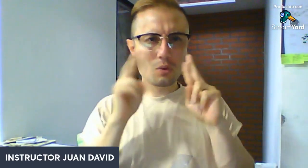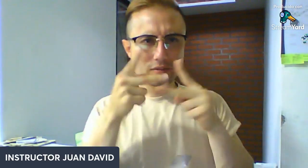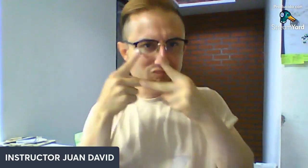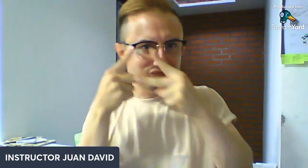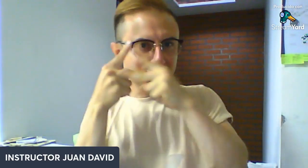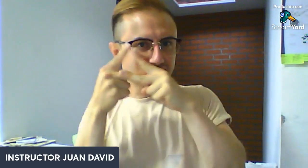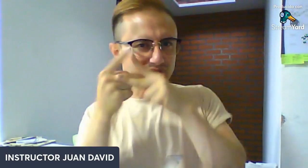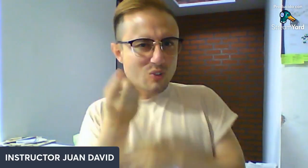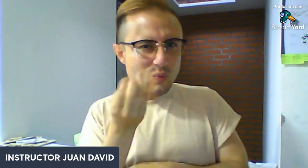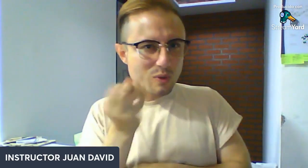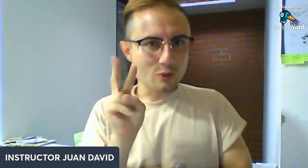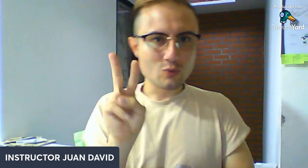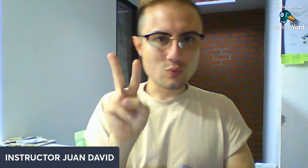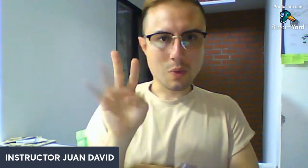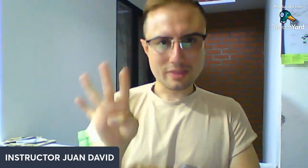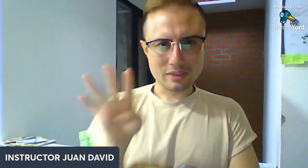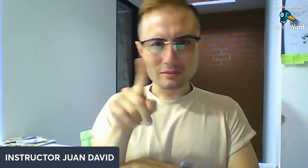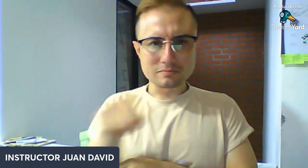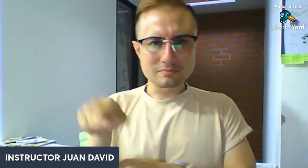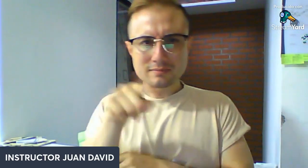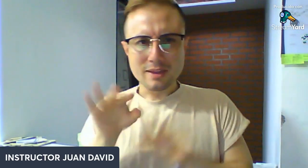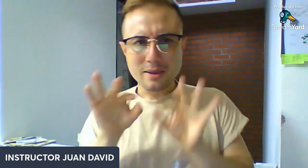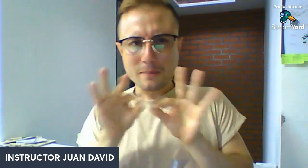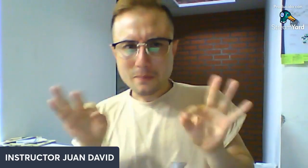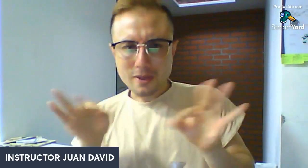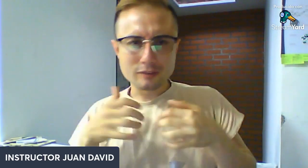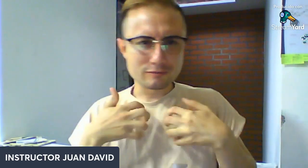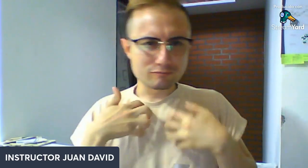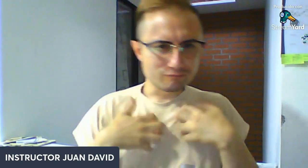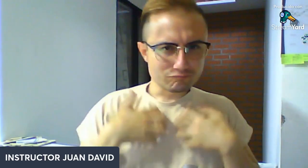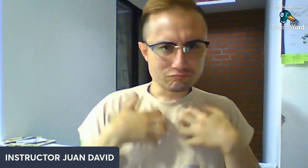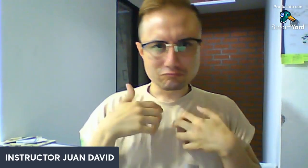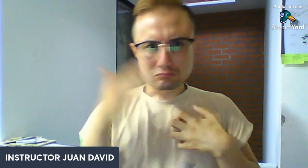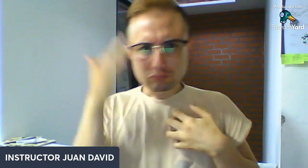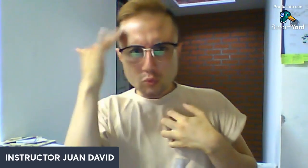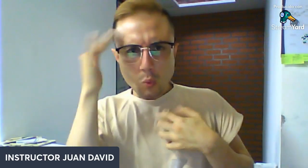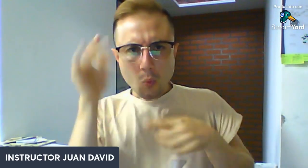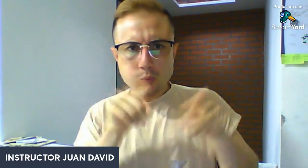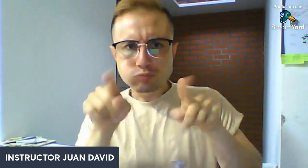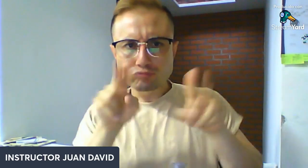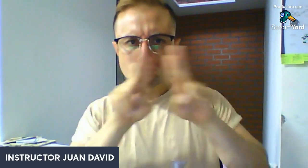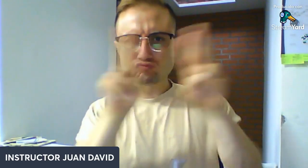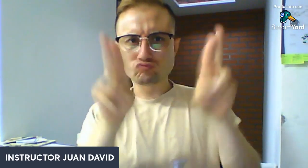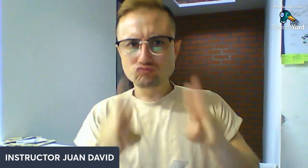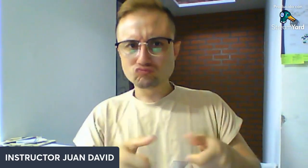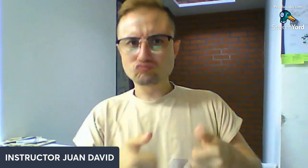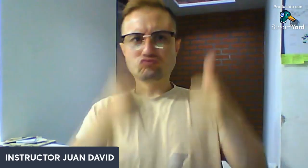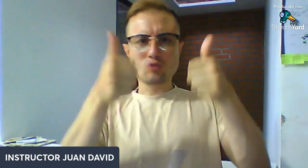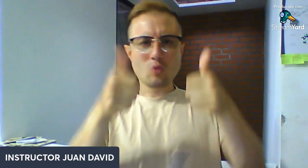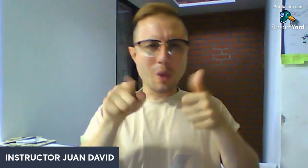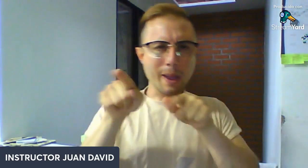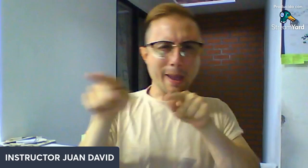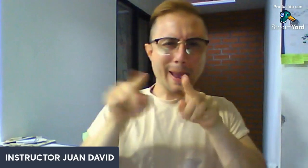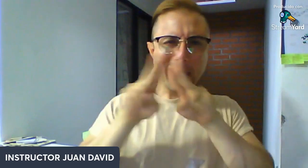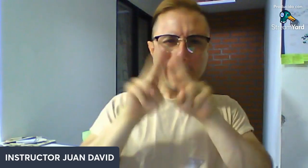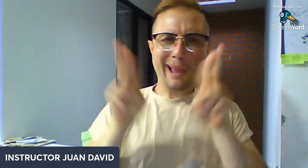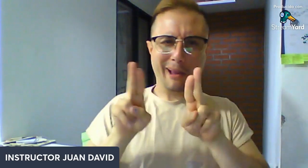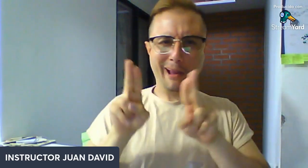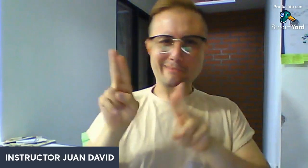Bien, bueno, ojalá todos pues, puedan verme aquí bien. Vamos como unas 18 personas. Tal